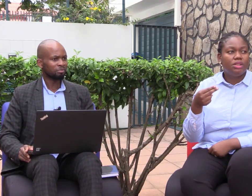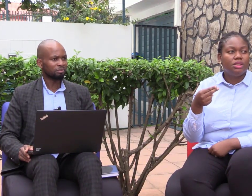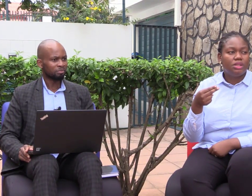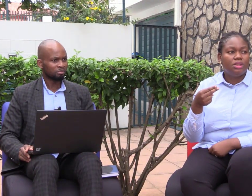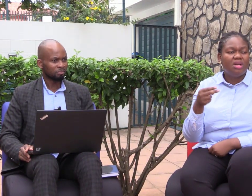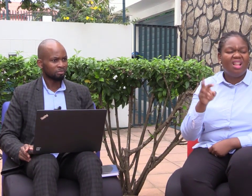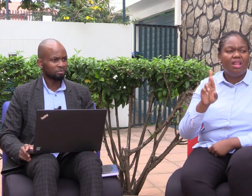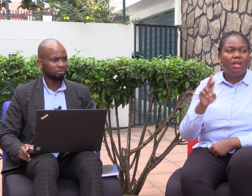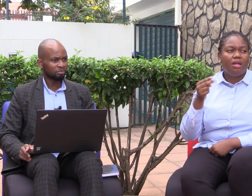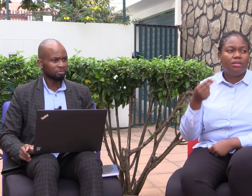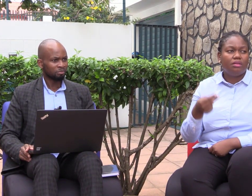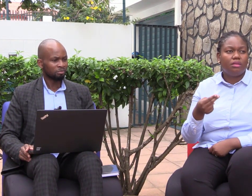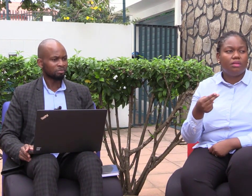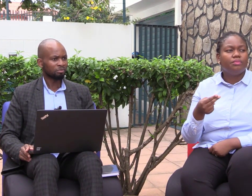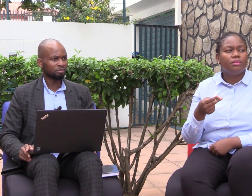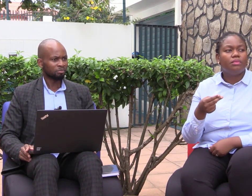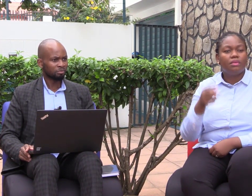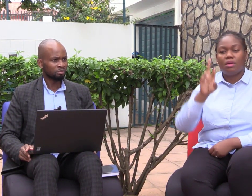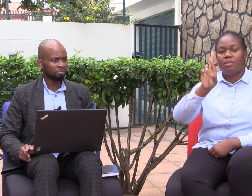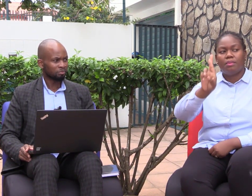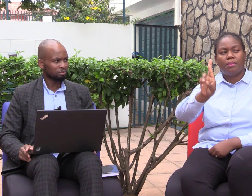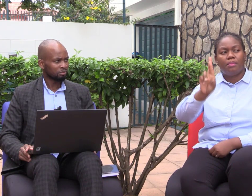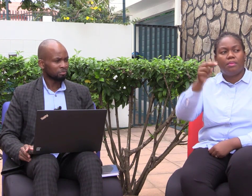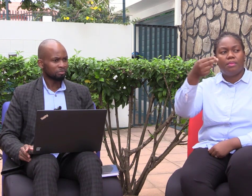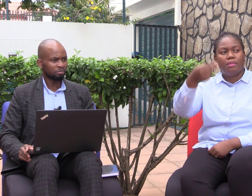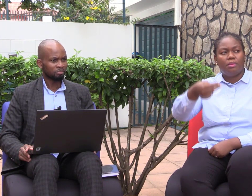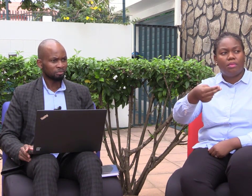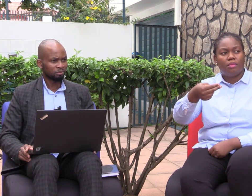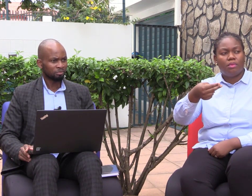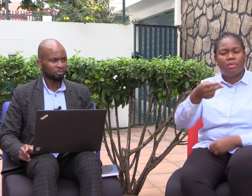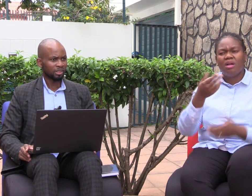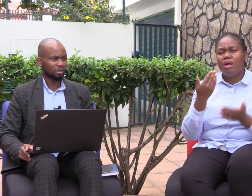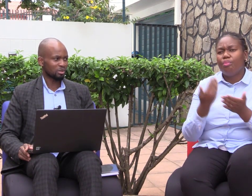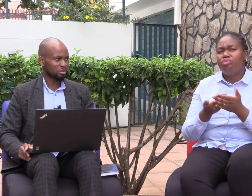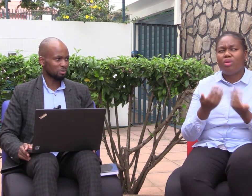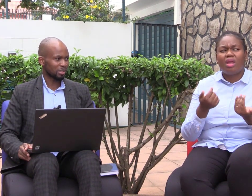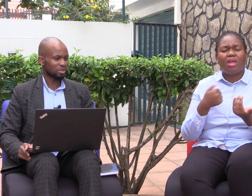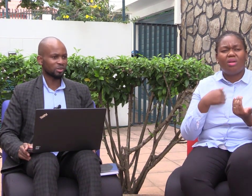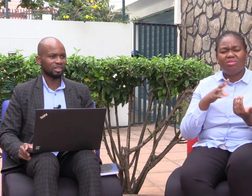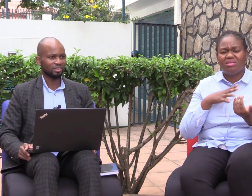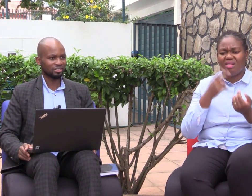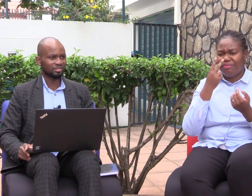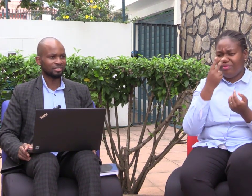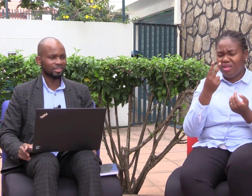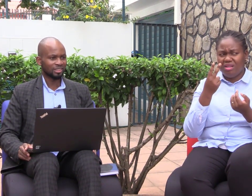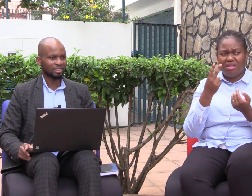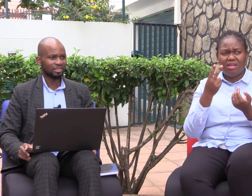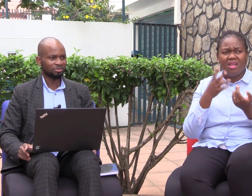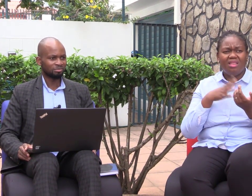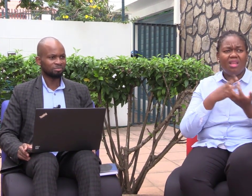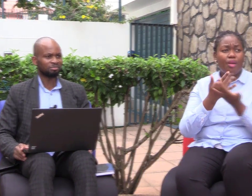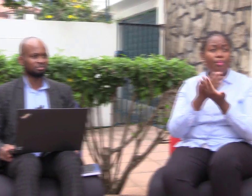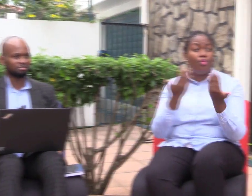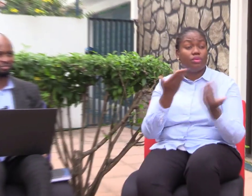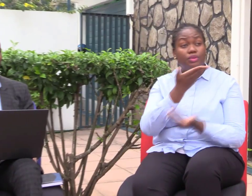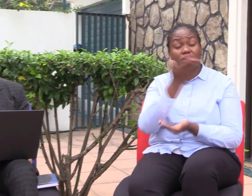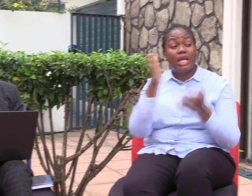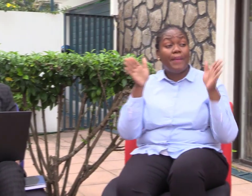Eu fiz o curso de Recursos Humanos. Isso porque eu vi que